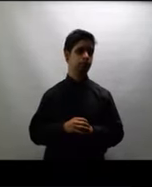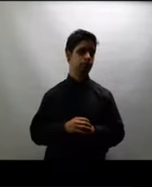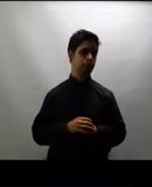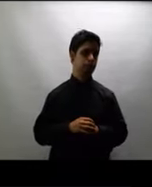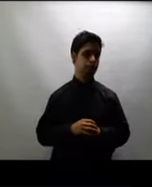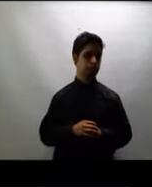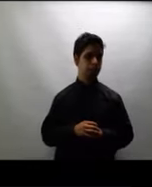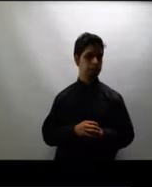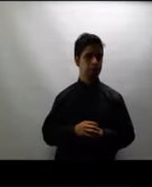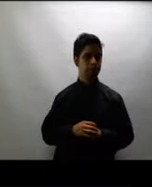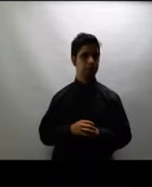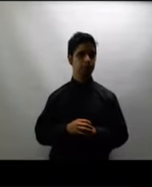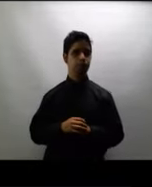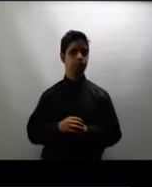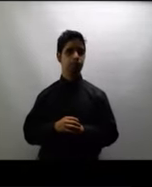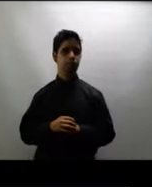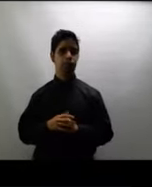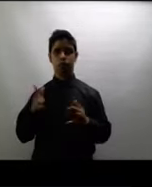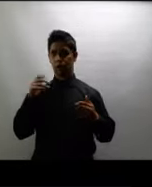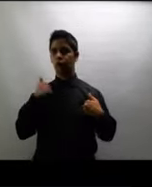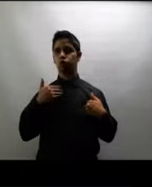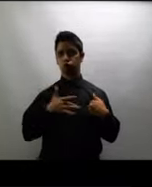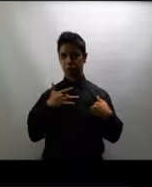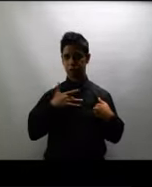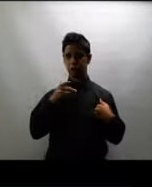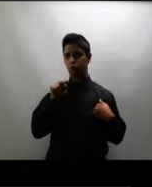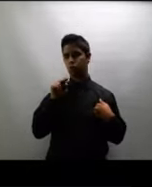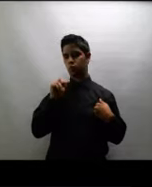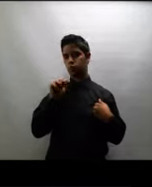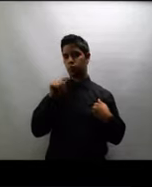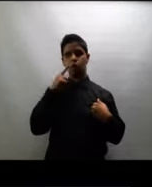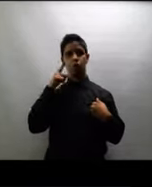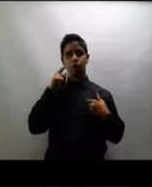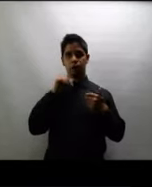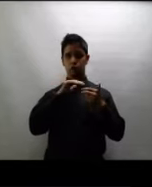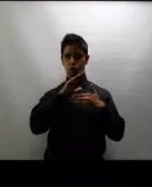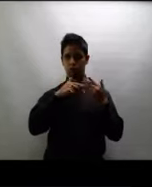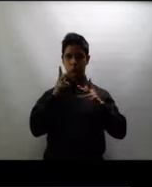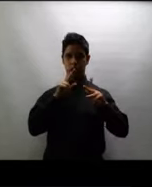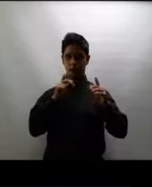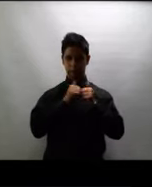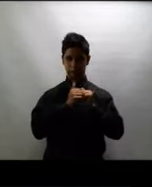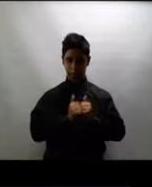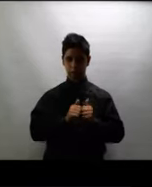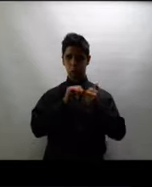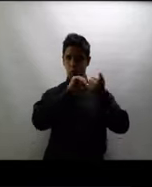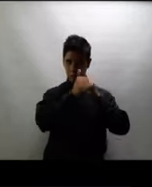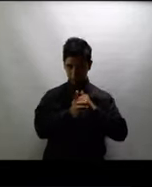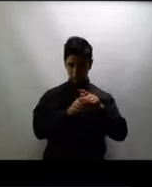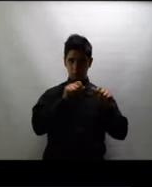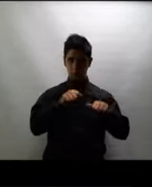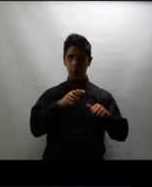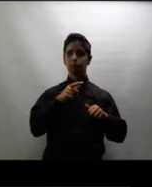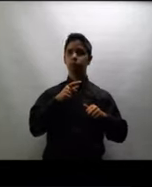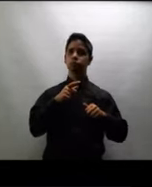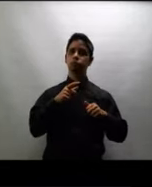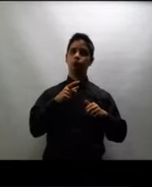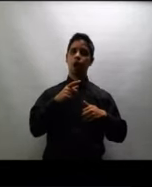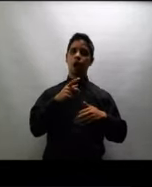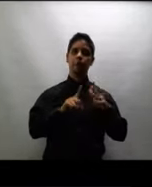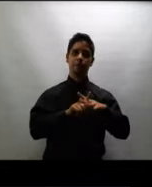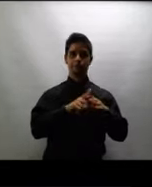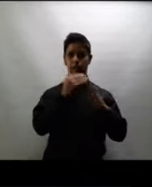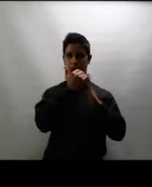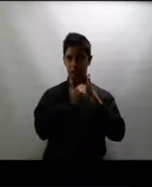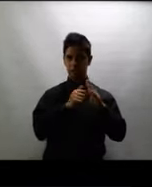que ya están nominados, es el premio. Es una liga. Porque pasar por ese deseazo. Sí. Wow. Entonces, en el caso específico de ellos, pues qué